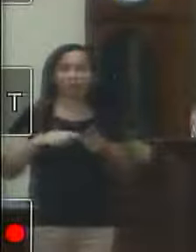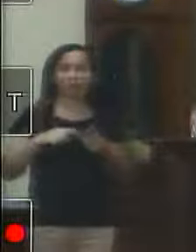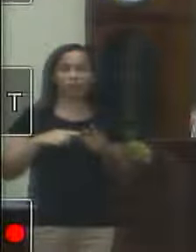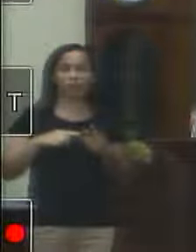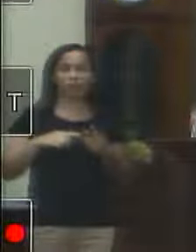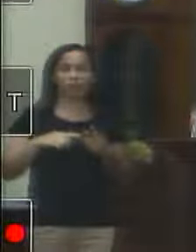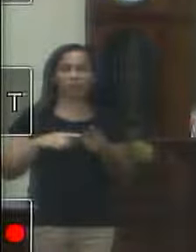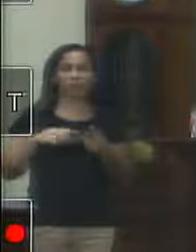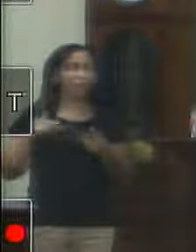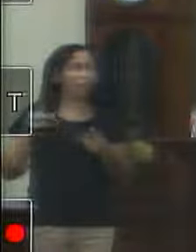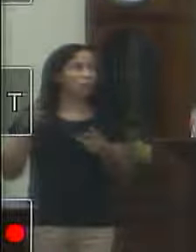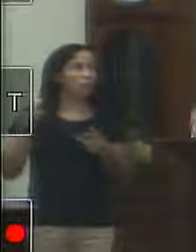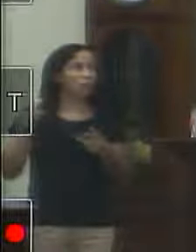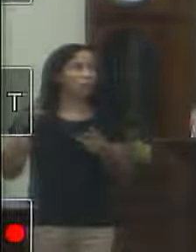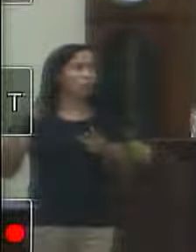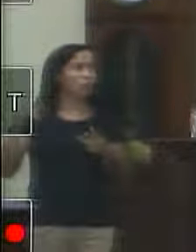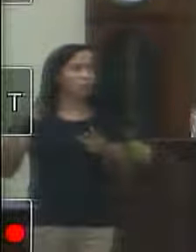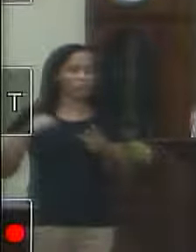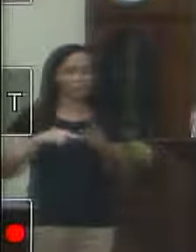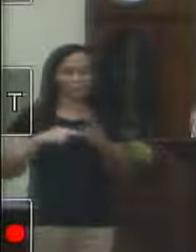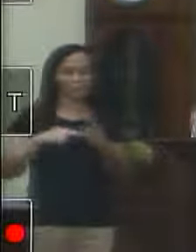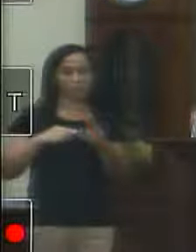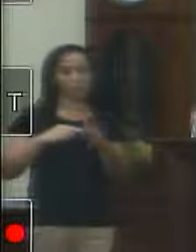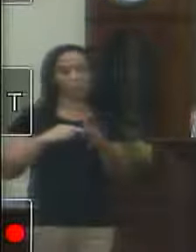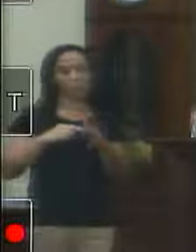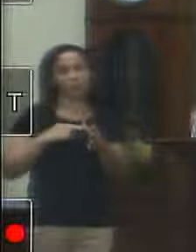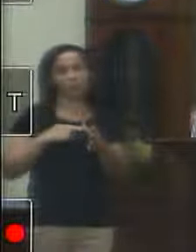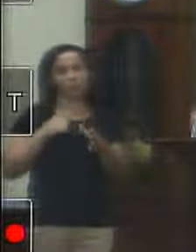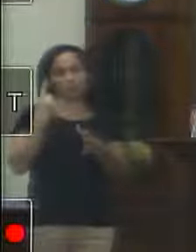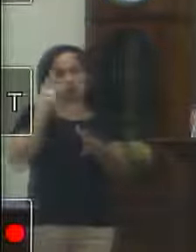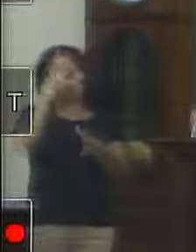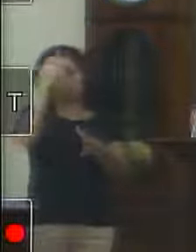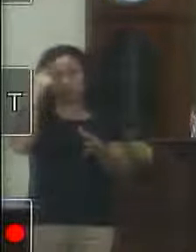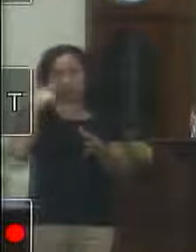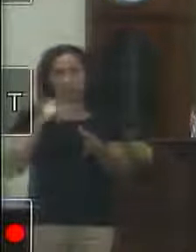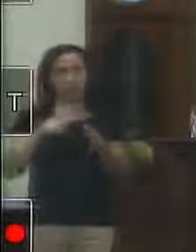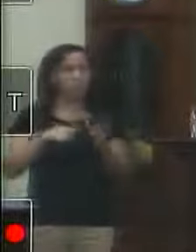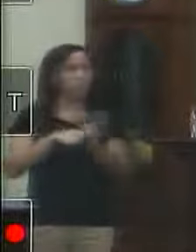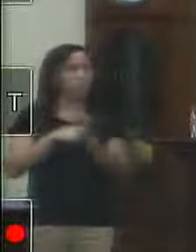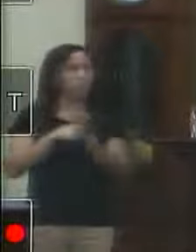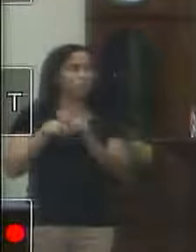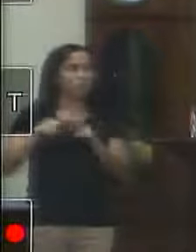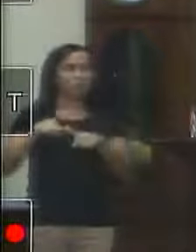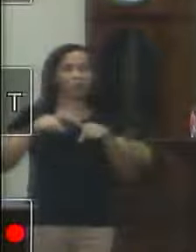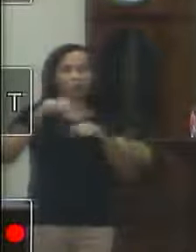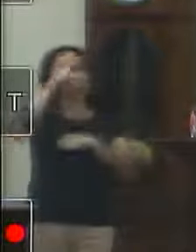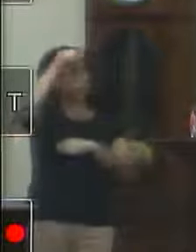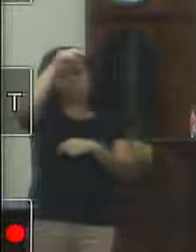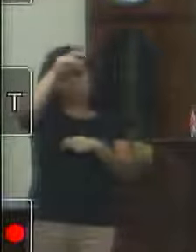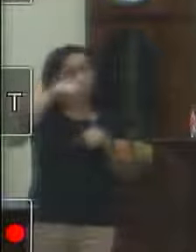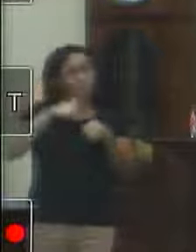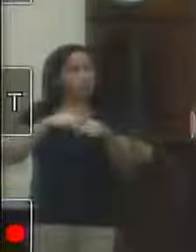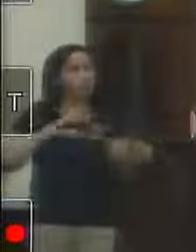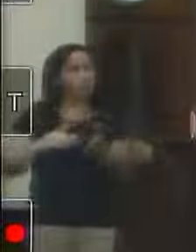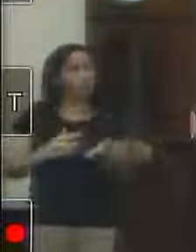a procuradora do município, e uma funcionária também da Procuradoria Jurídica, onde